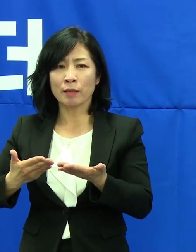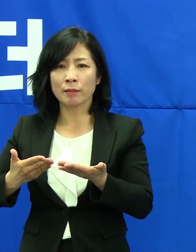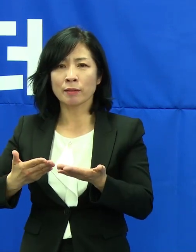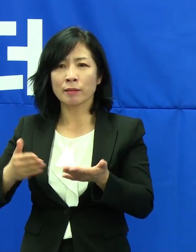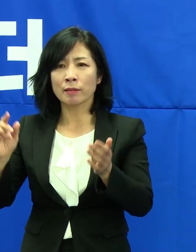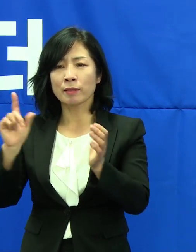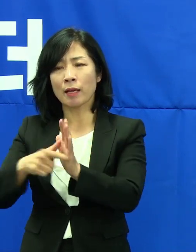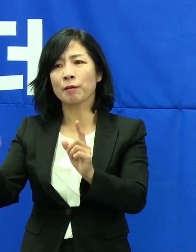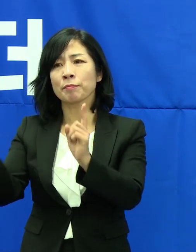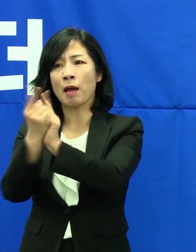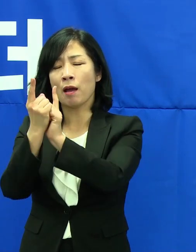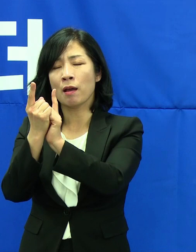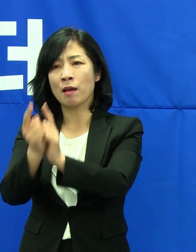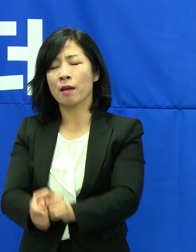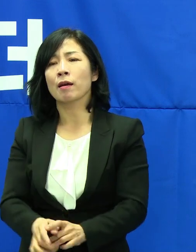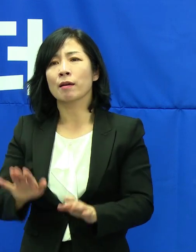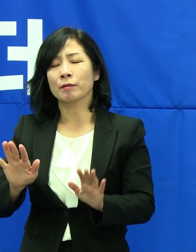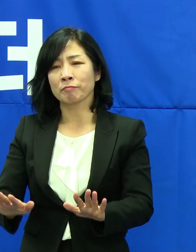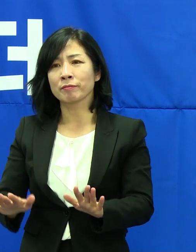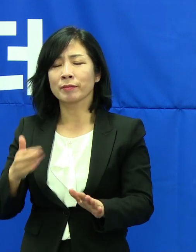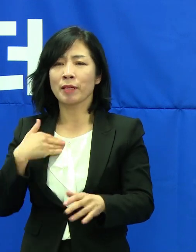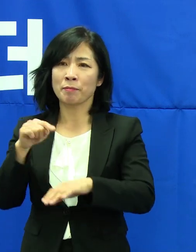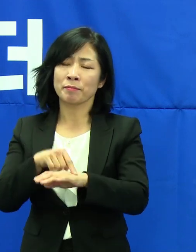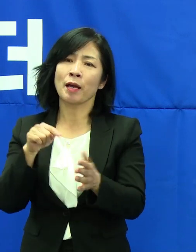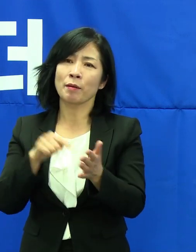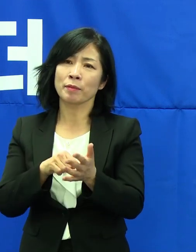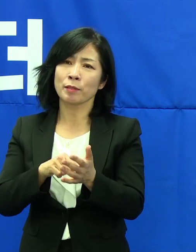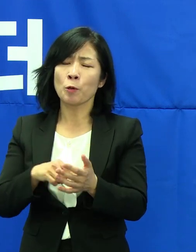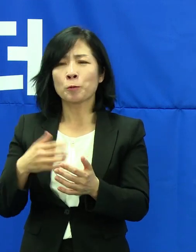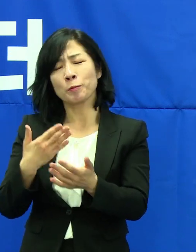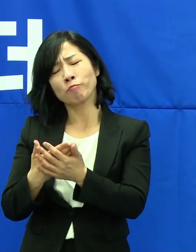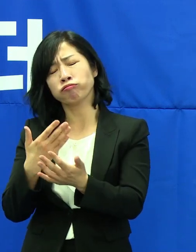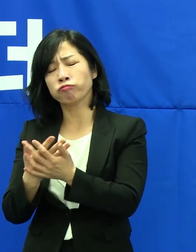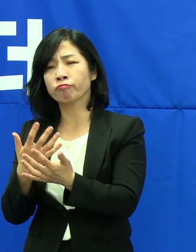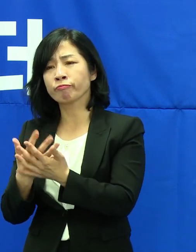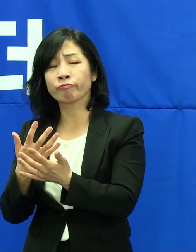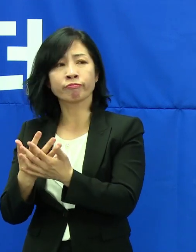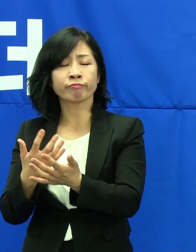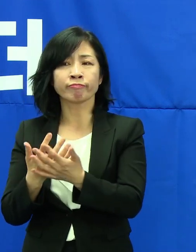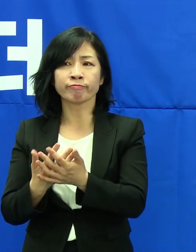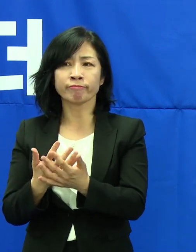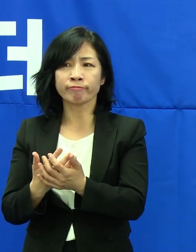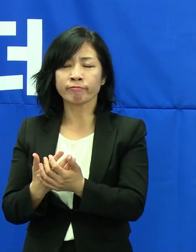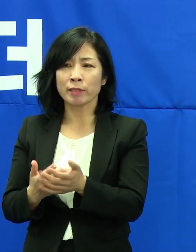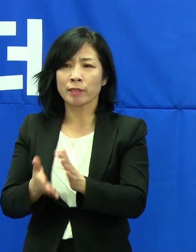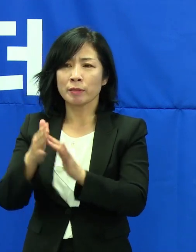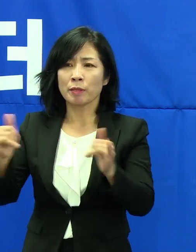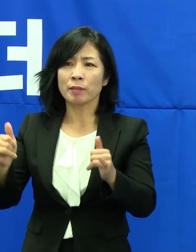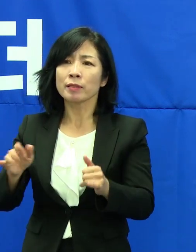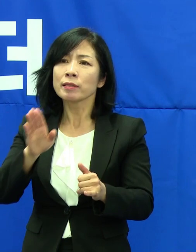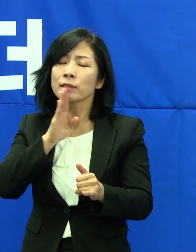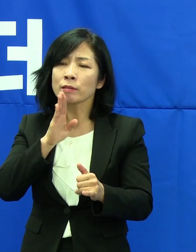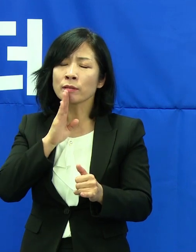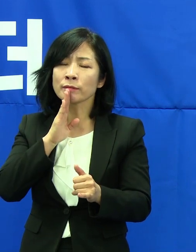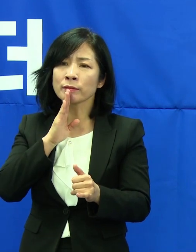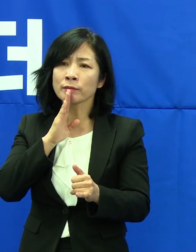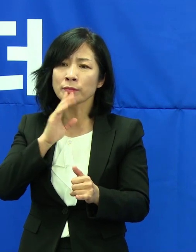해서 제 마음이 사실 솔직하게는 조마조마합니다. 끝까지 시민 여러분들께 진정성을